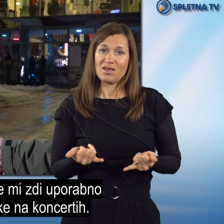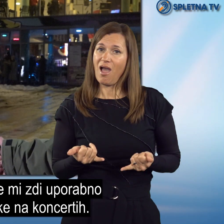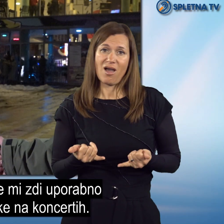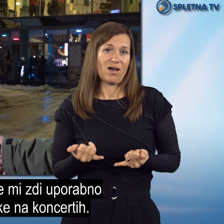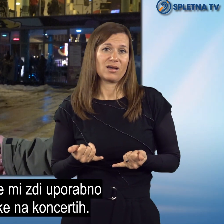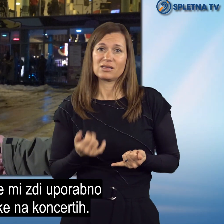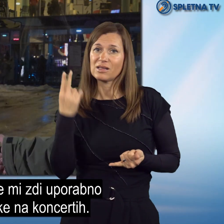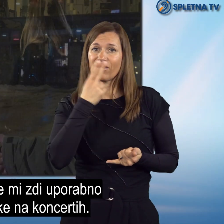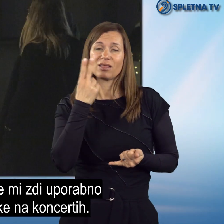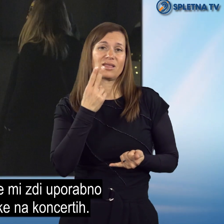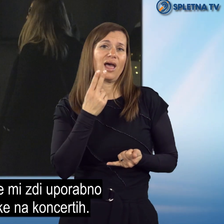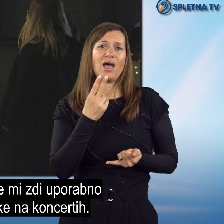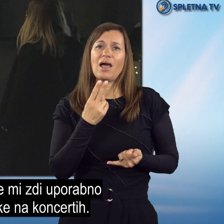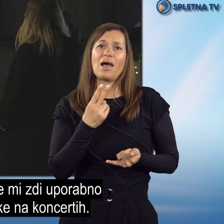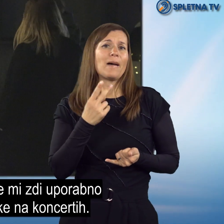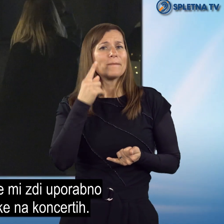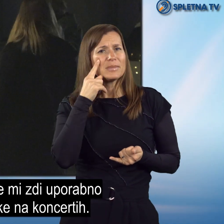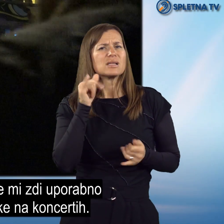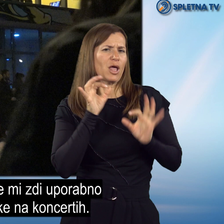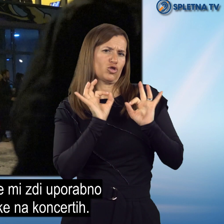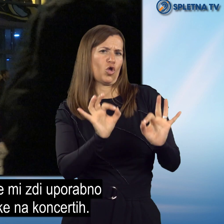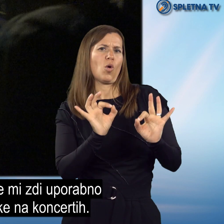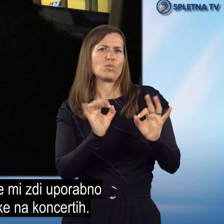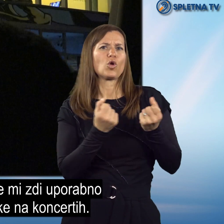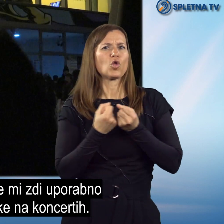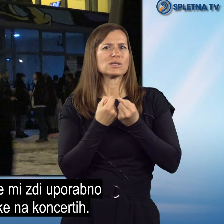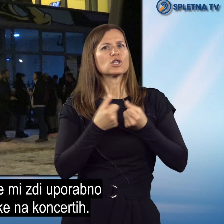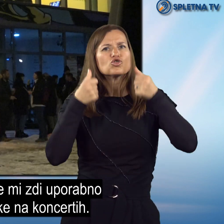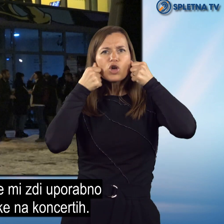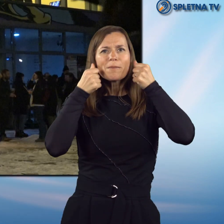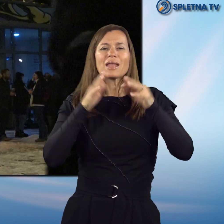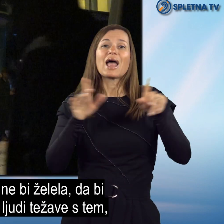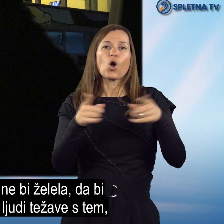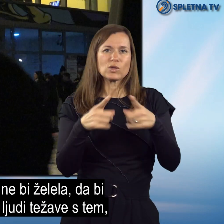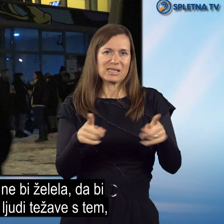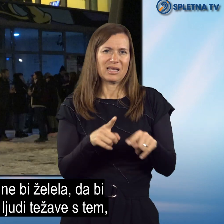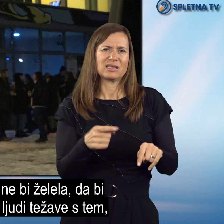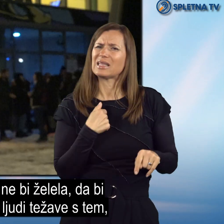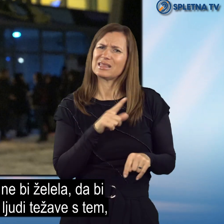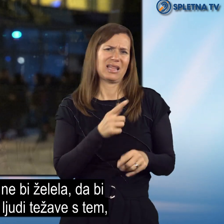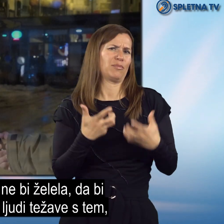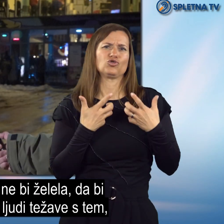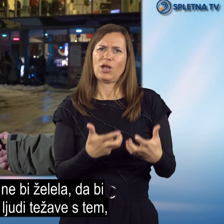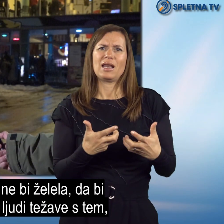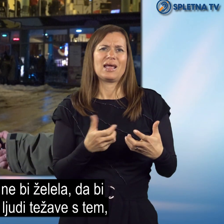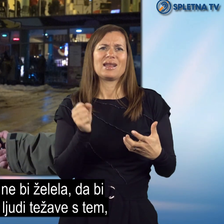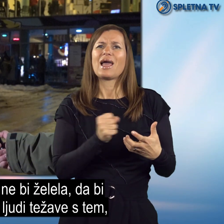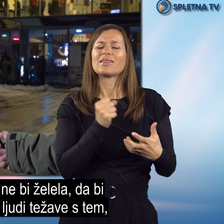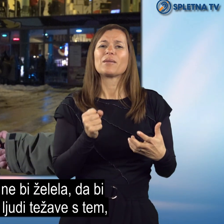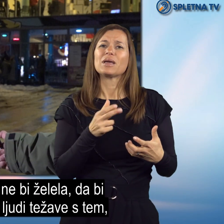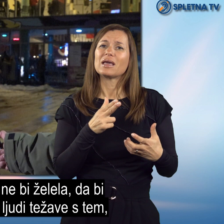Ja, definitivno se mi zdi uporabno imeti čepke na koncertih, pa definitivno si ne bi želela, da